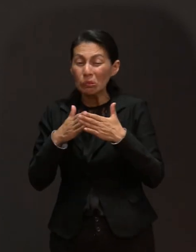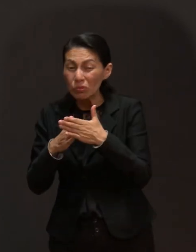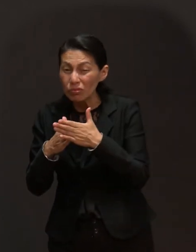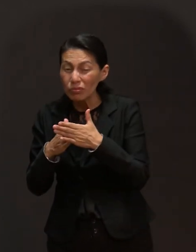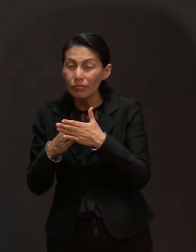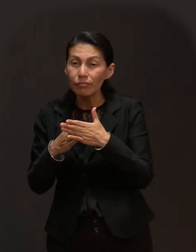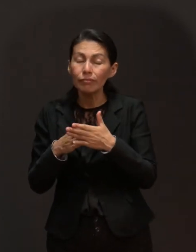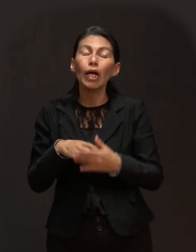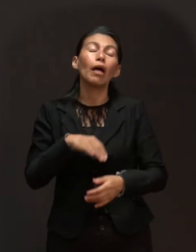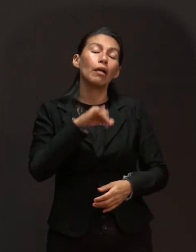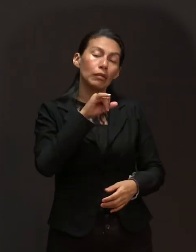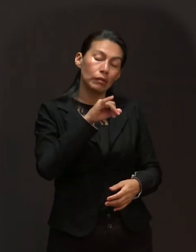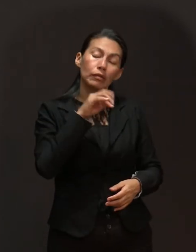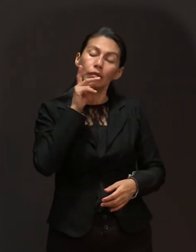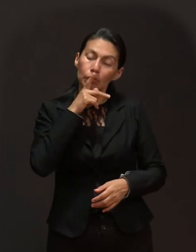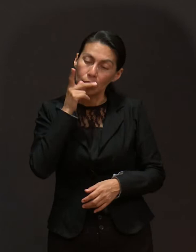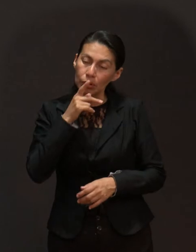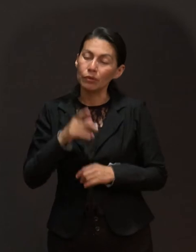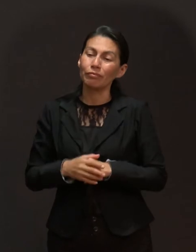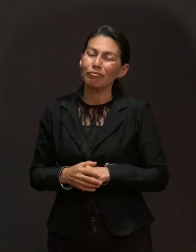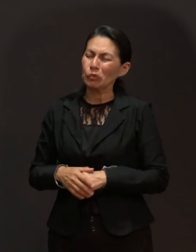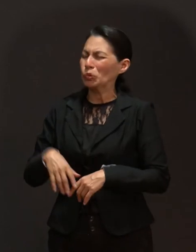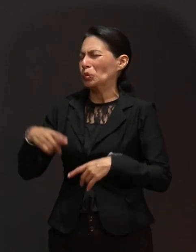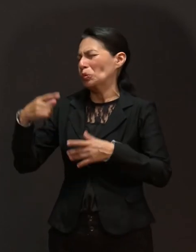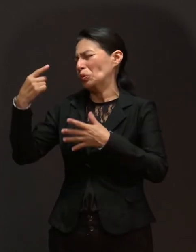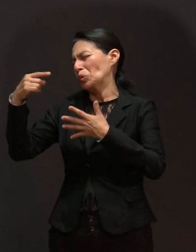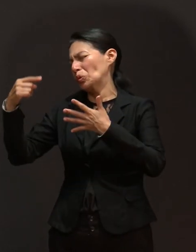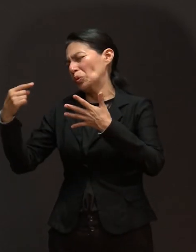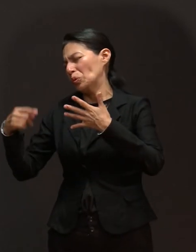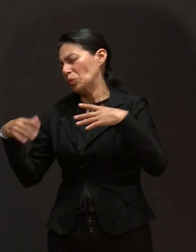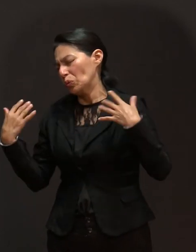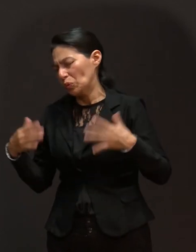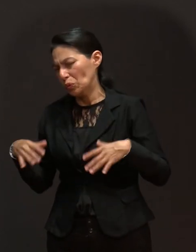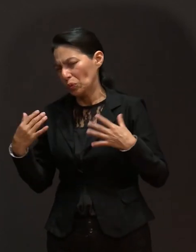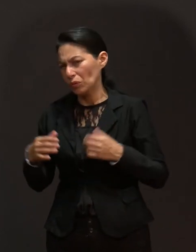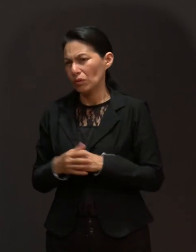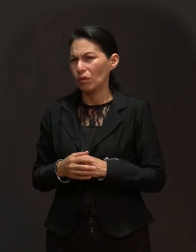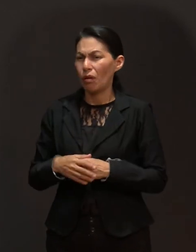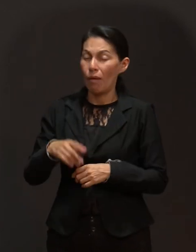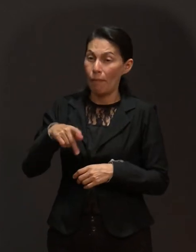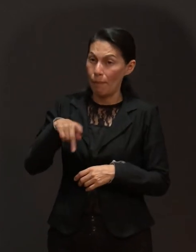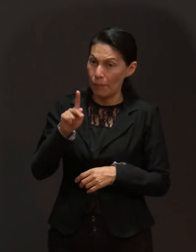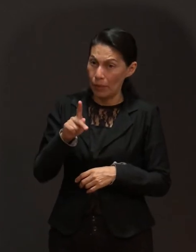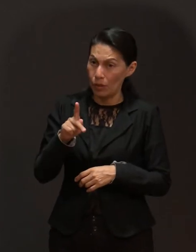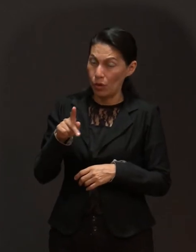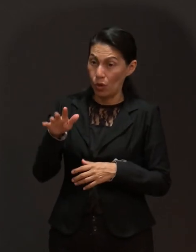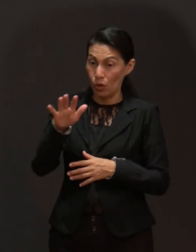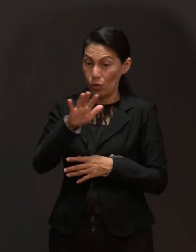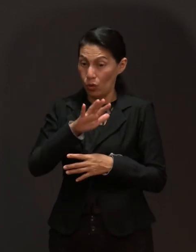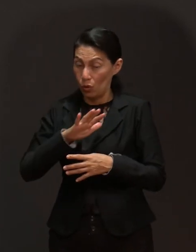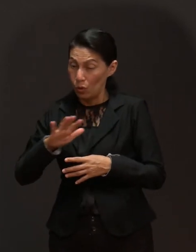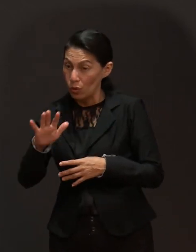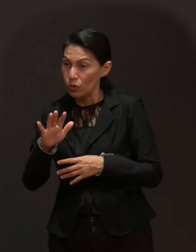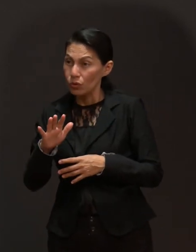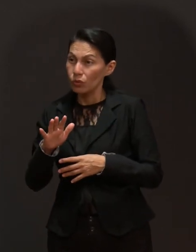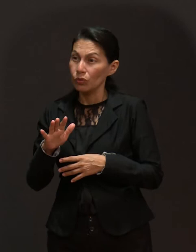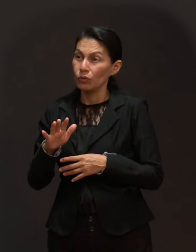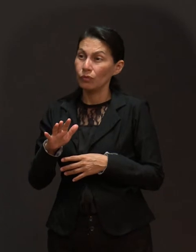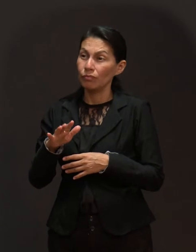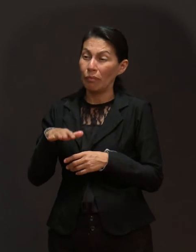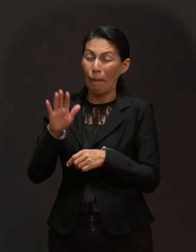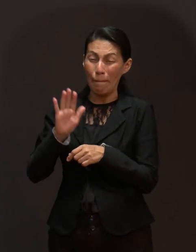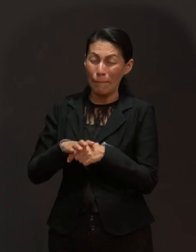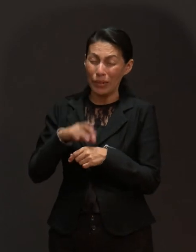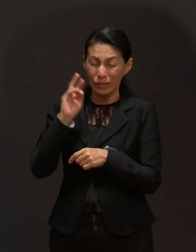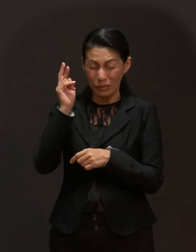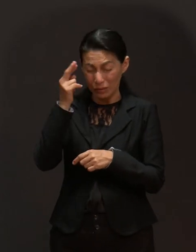algunos obstáculos para lograrlo? Sí, Pastor. Hubieron muchos obstáculos, pero de todos ellos, el que